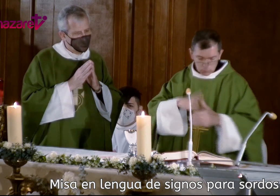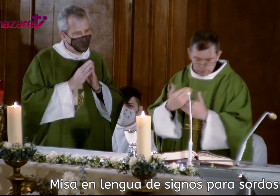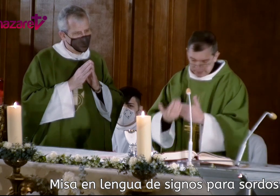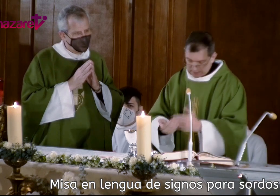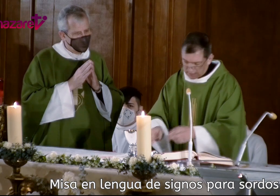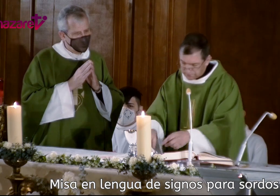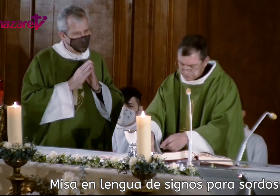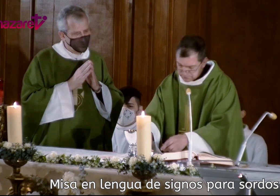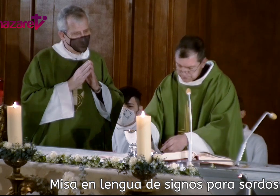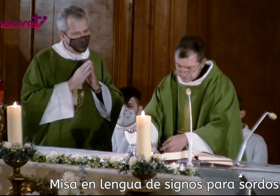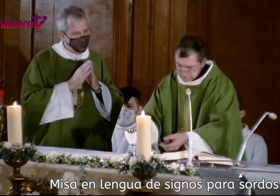pan